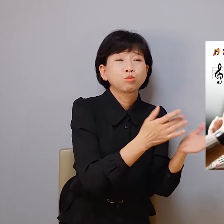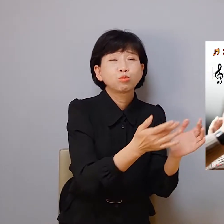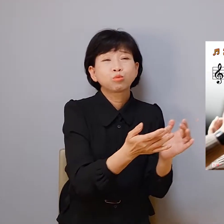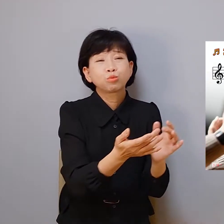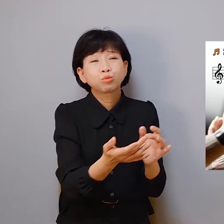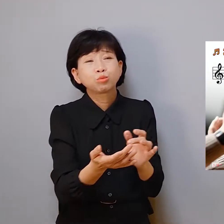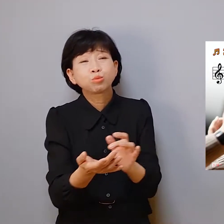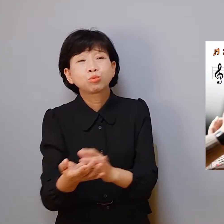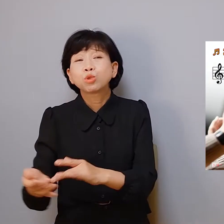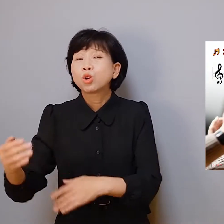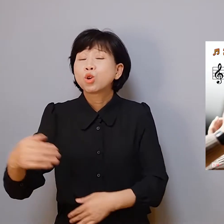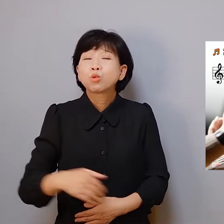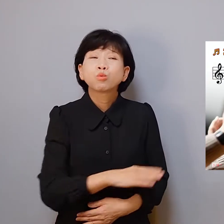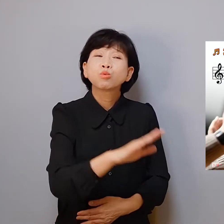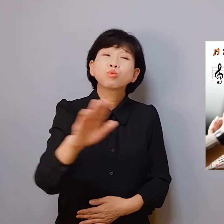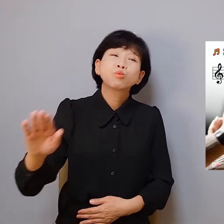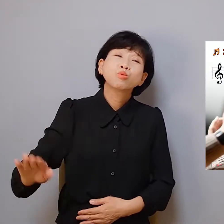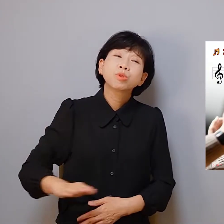예수